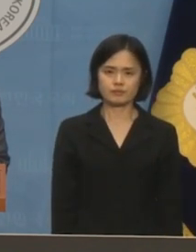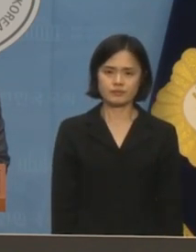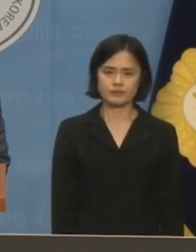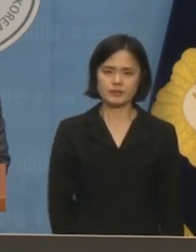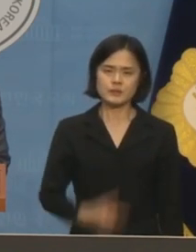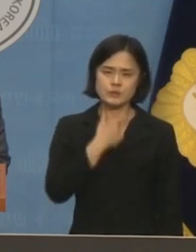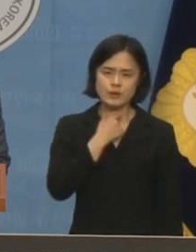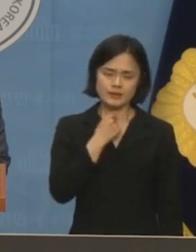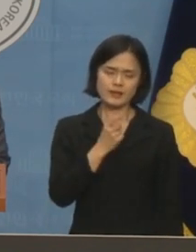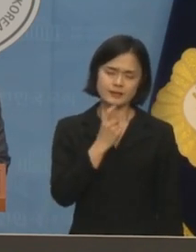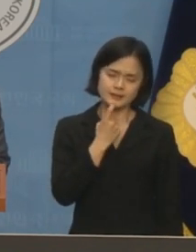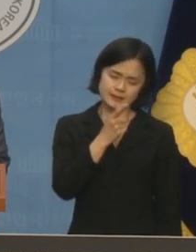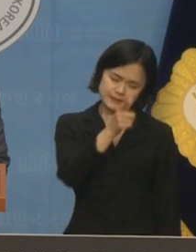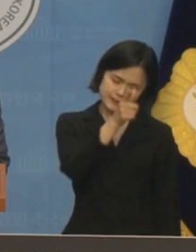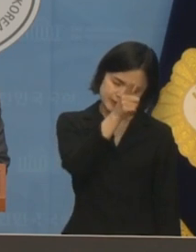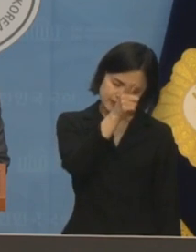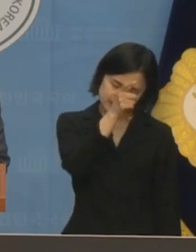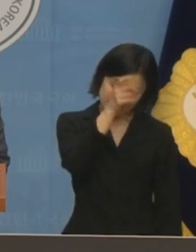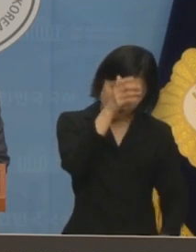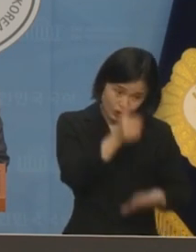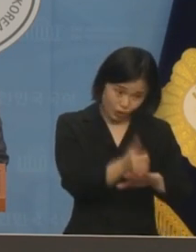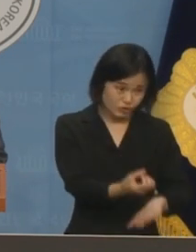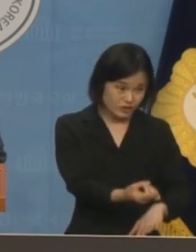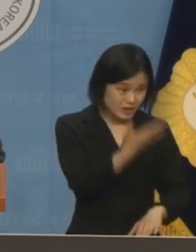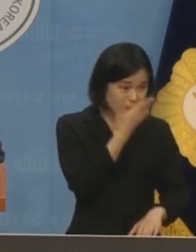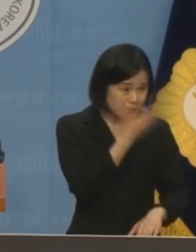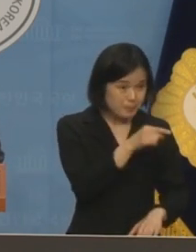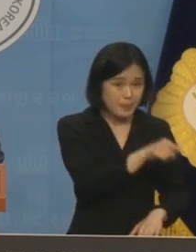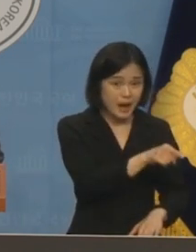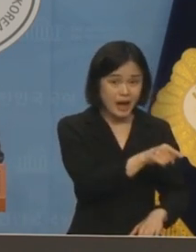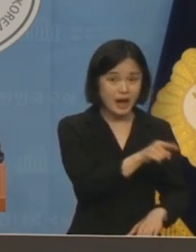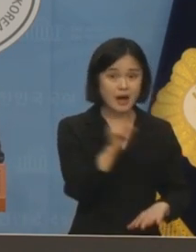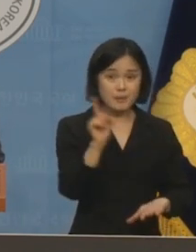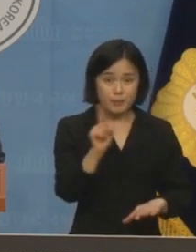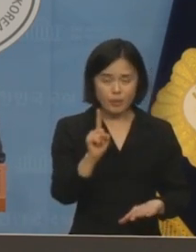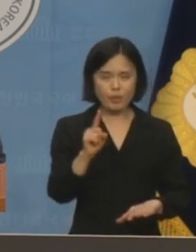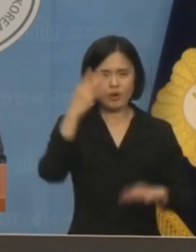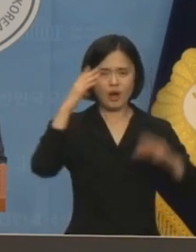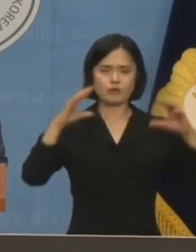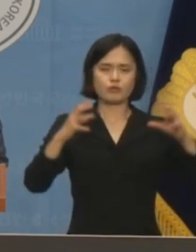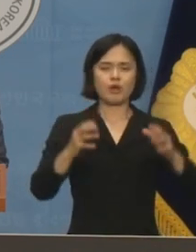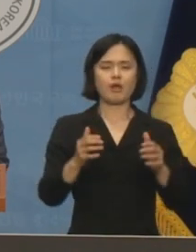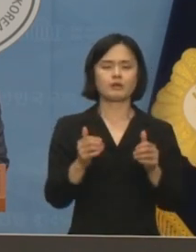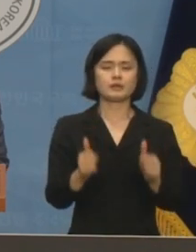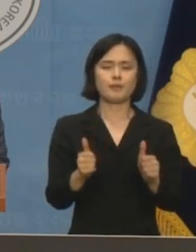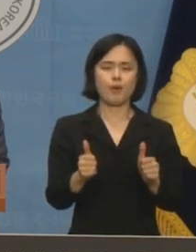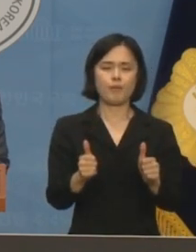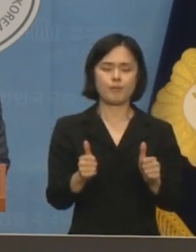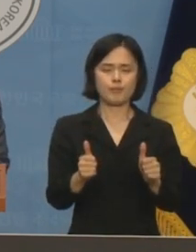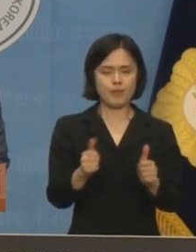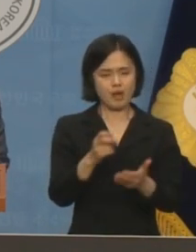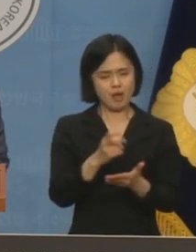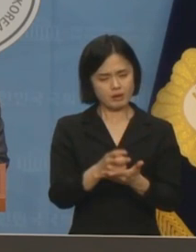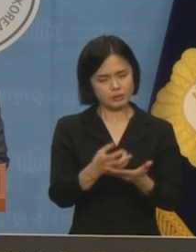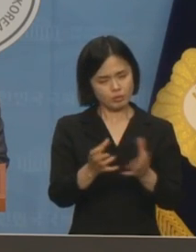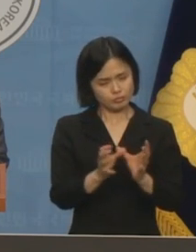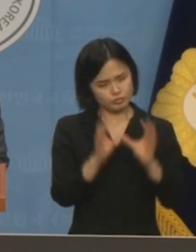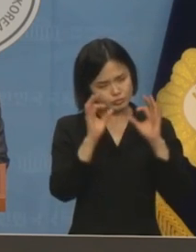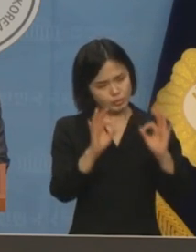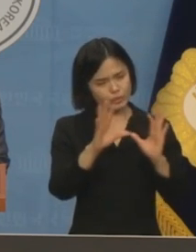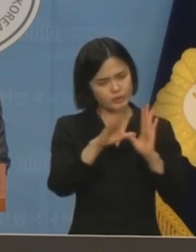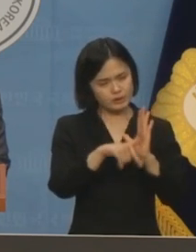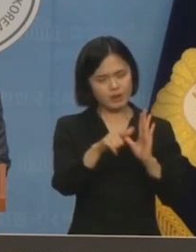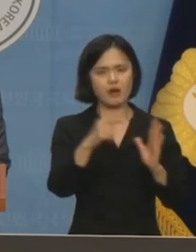마카파식의 논리가 대한민국의 사법부와 행정부에 의해 자행되어 왔다는 사실에 또한 경악을 금할